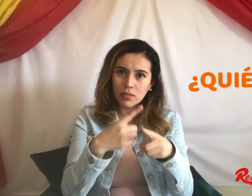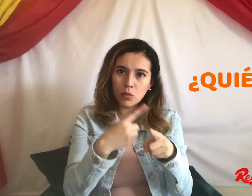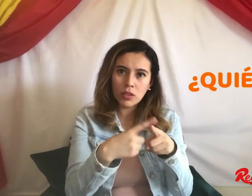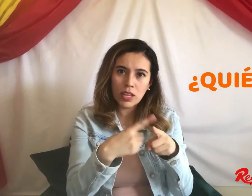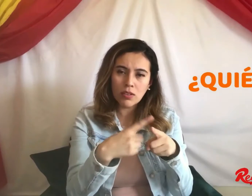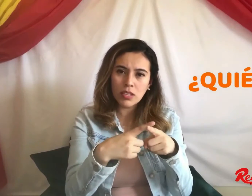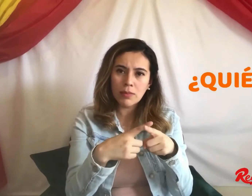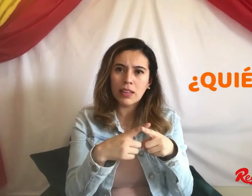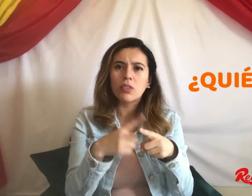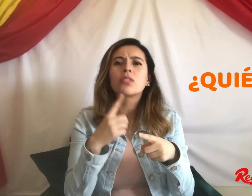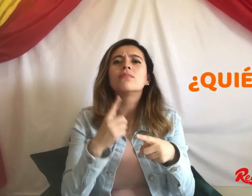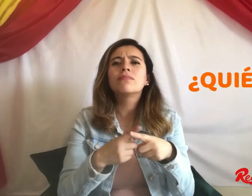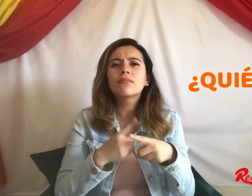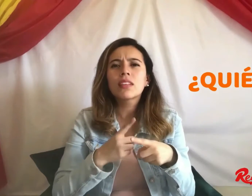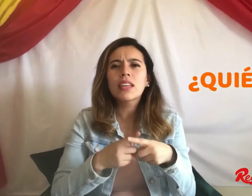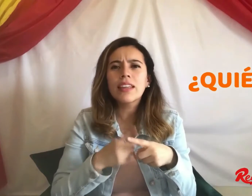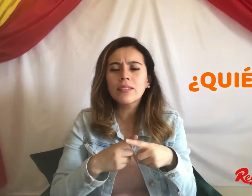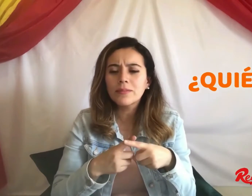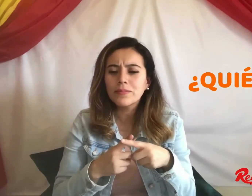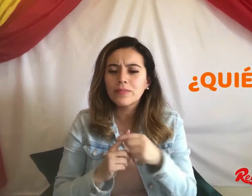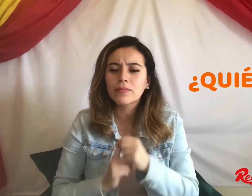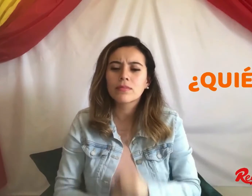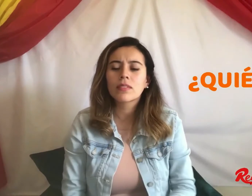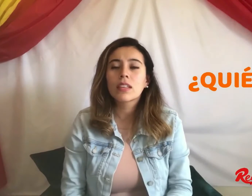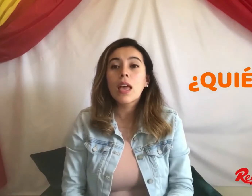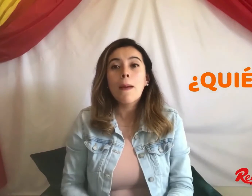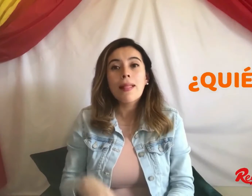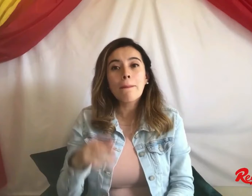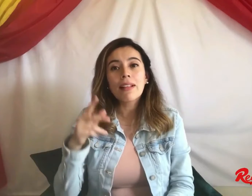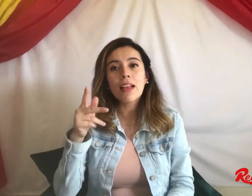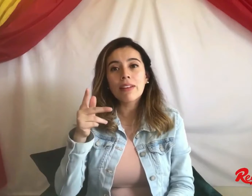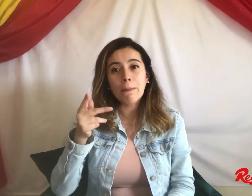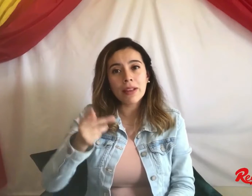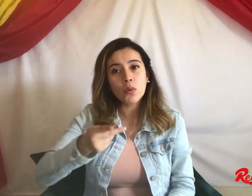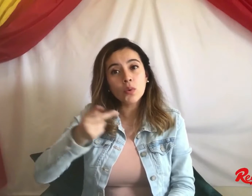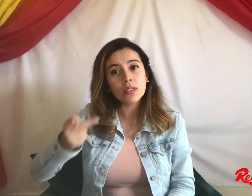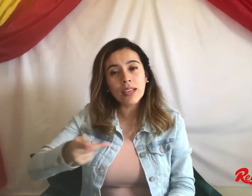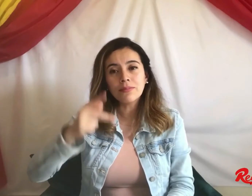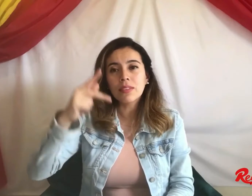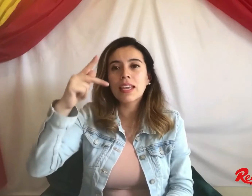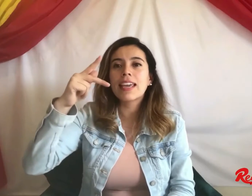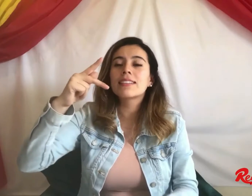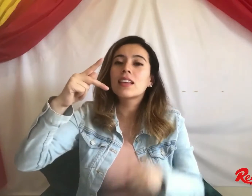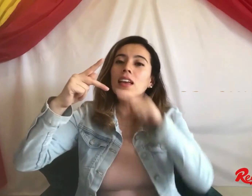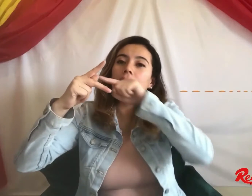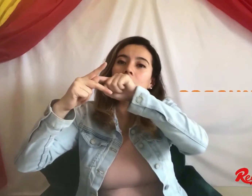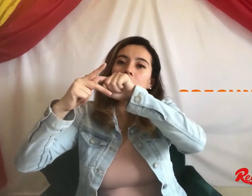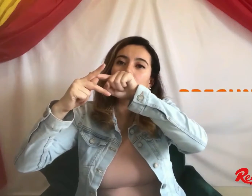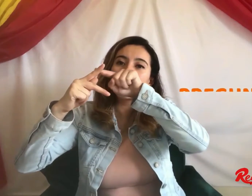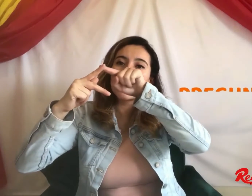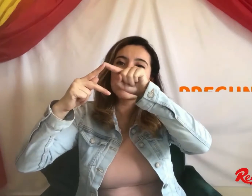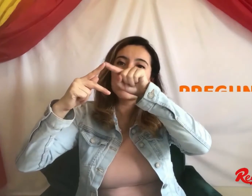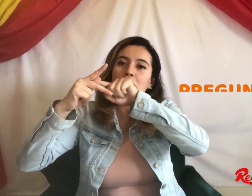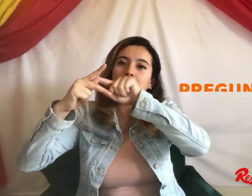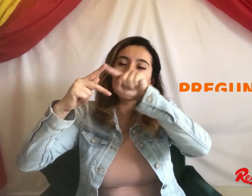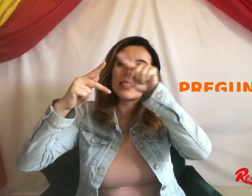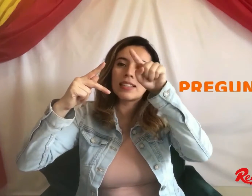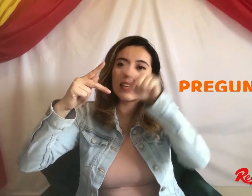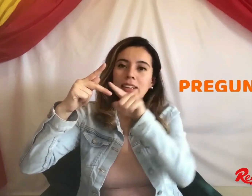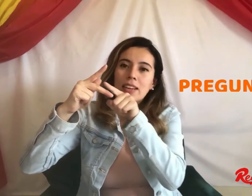Un dedito encima del otro. ¿Quién? La palabra pregunta, que es con este dedo índice hacia